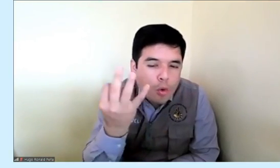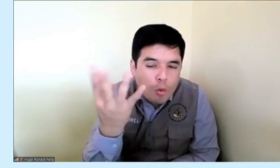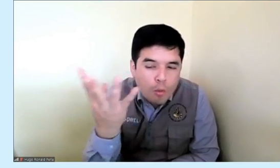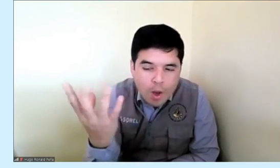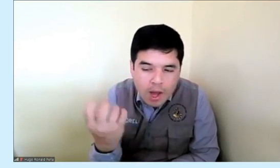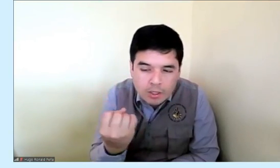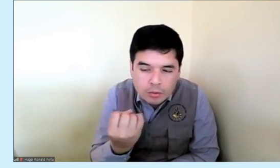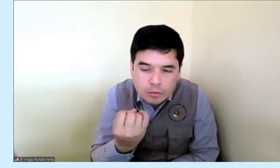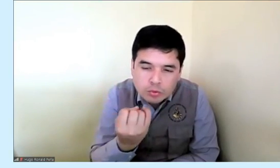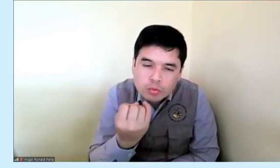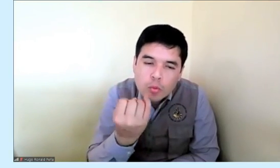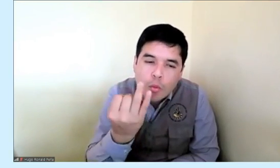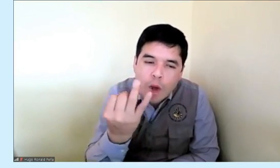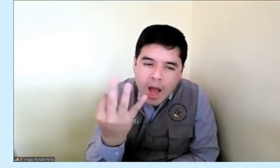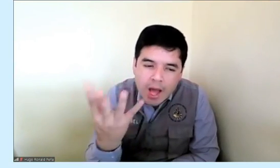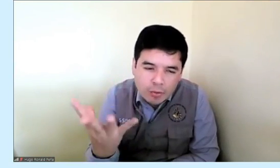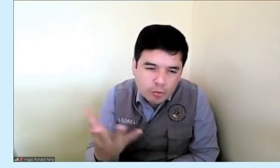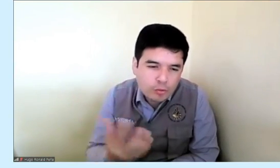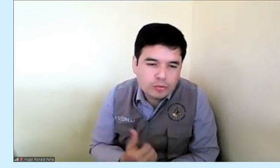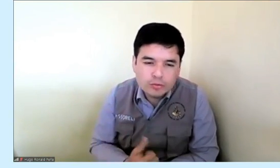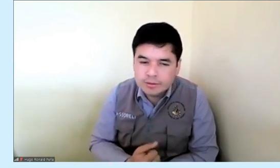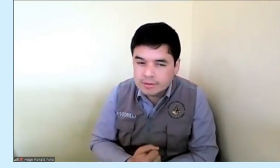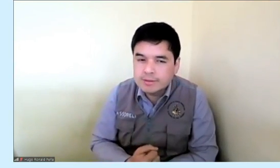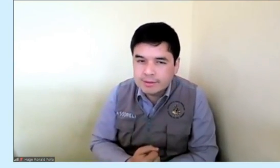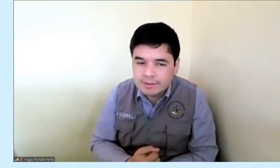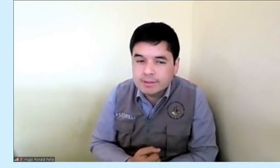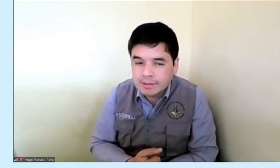¿Cuántos? ¿Cuántos?